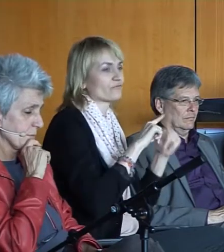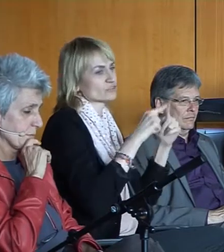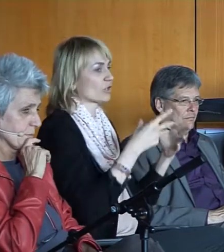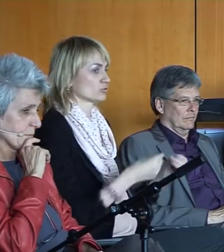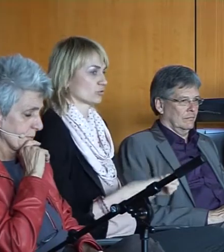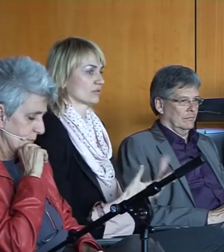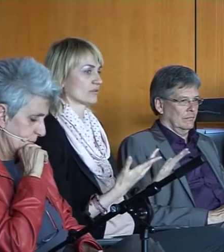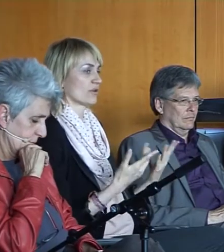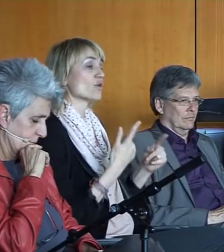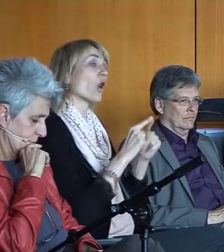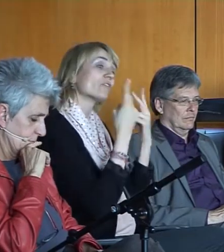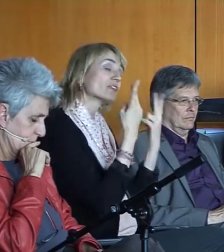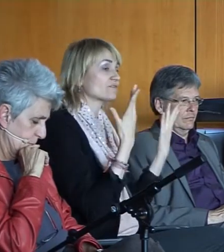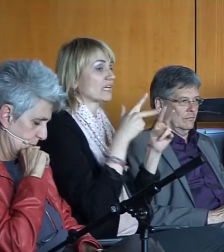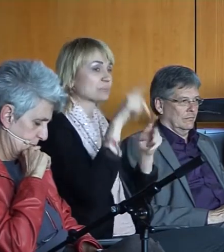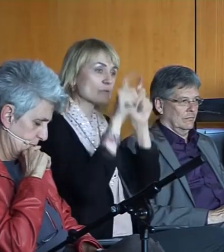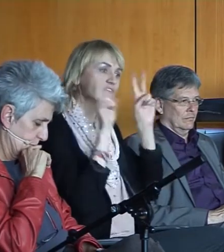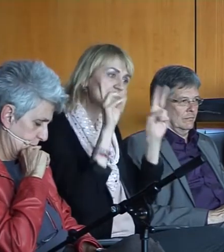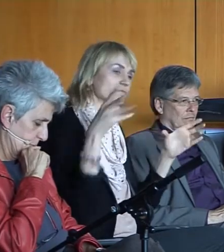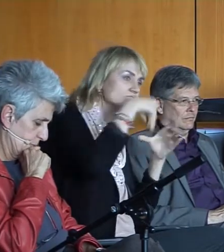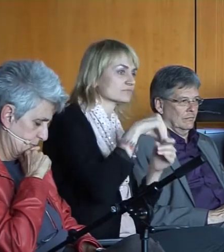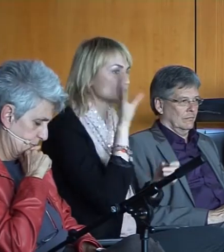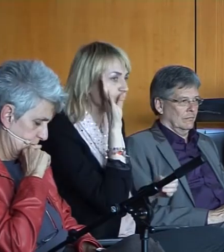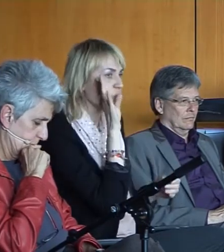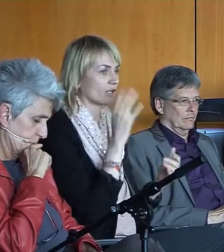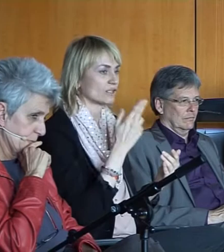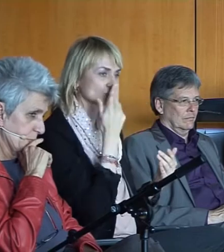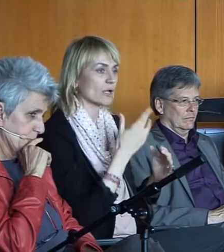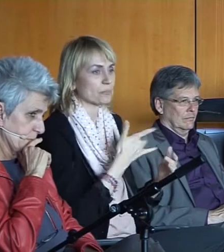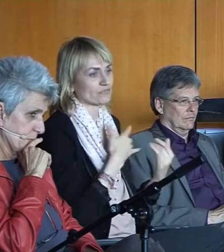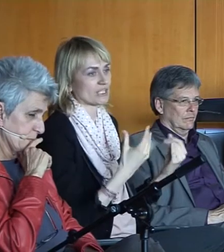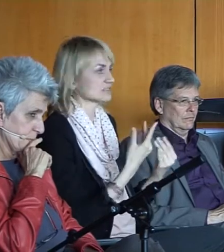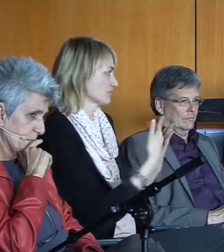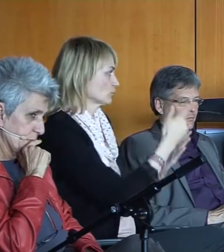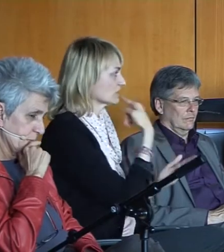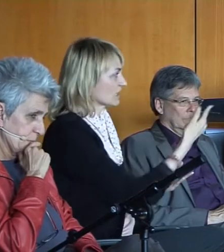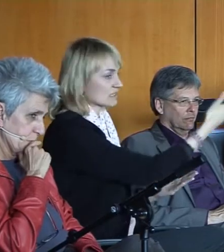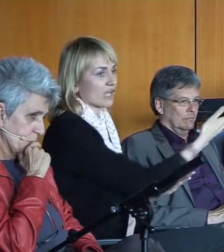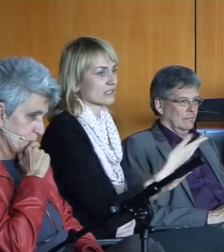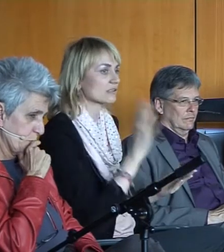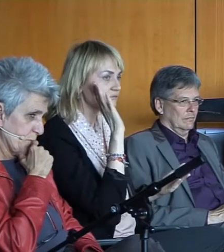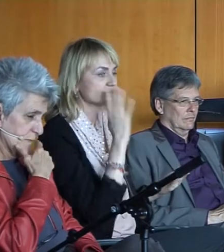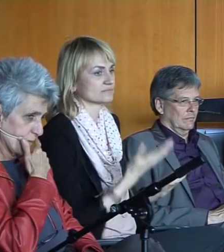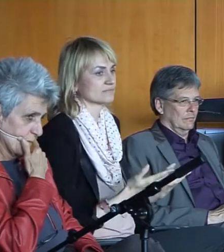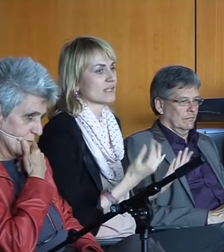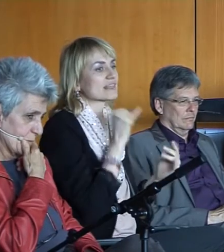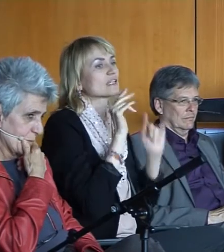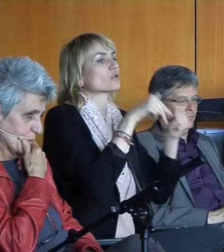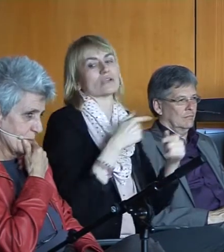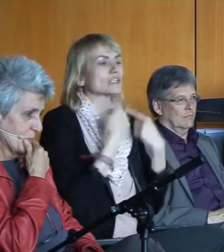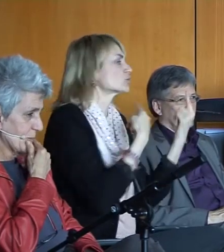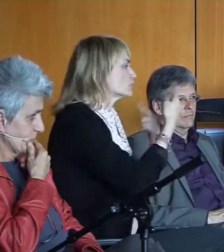inklusiv tätig sein und da vielleicht verschiedenste Lösungen festschreiben? Da wäre es gut, wenn man behinderte Menschen einlädt, wie auch die